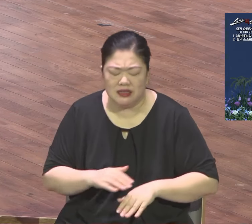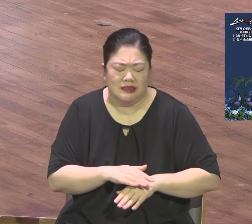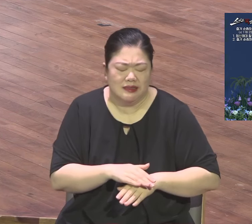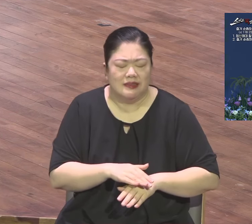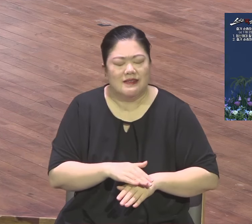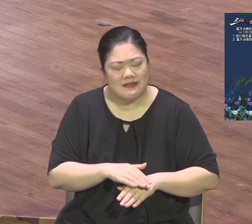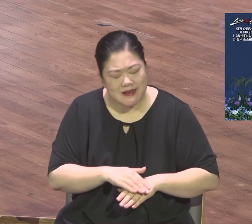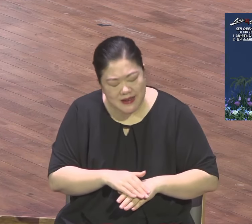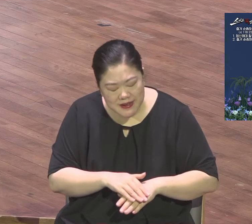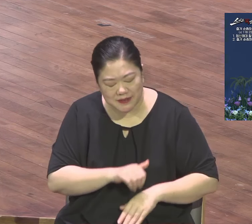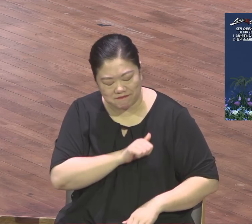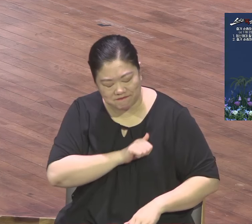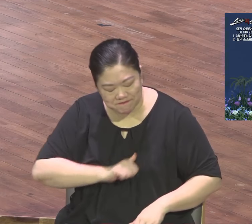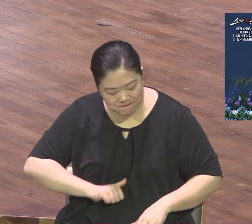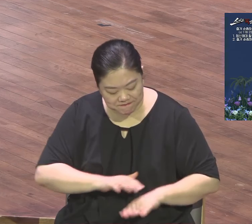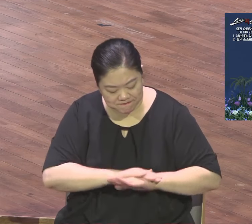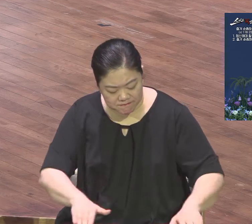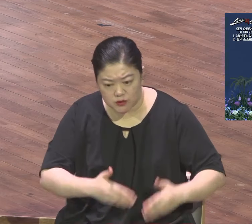온갖